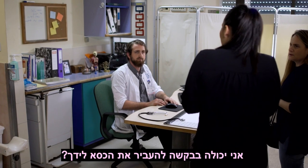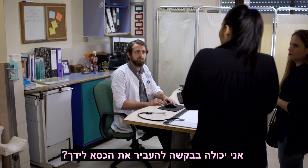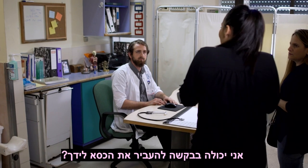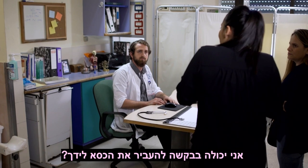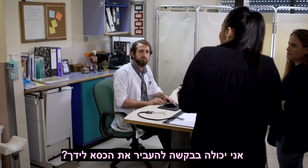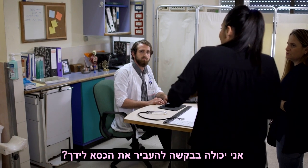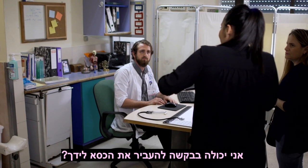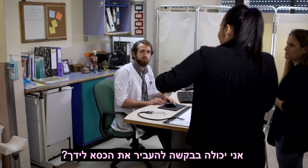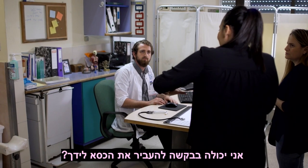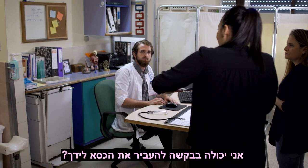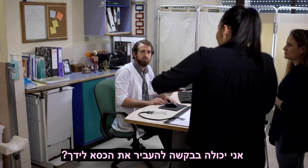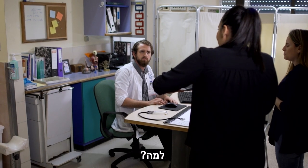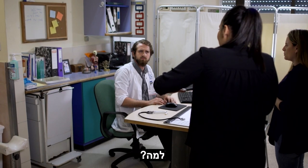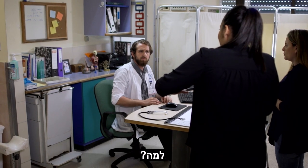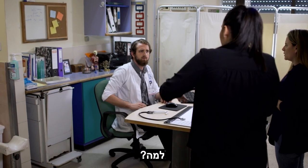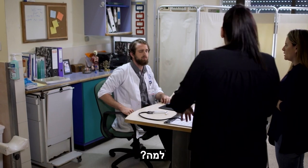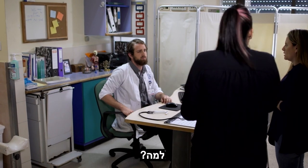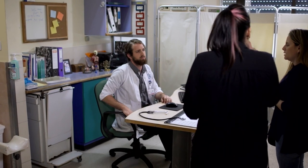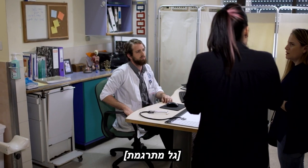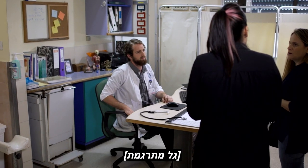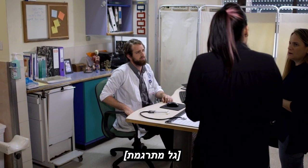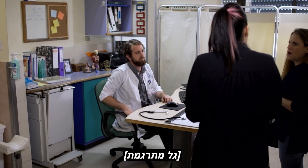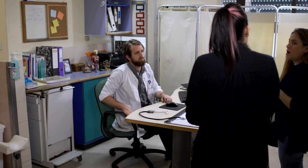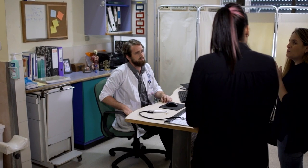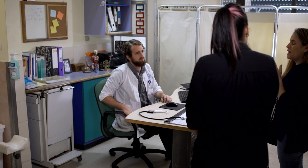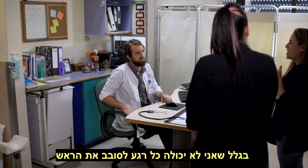אני יכולה בבקשה להעביר את הכיסא לידך? למה?